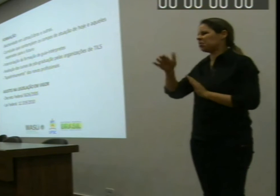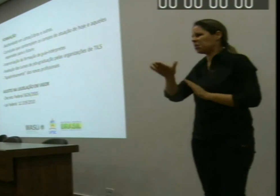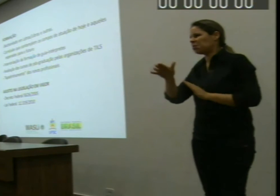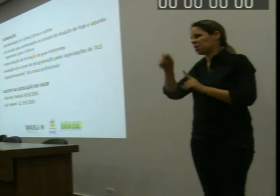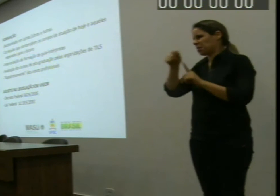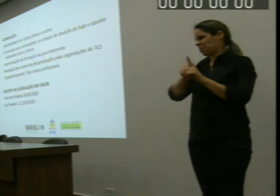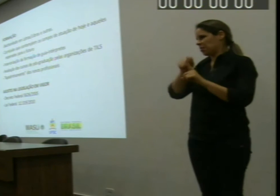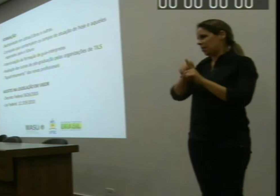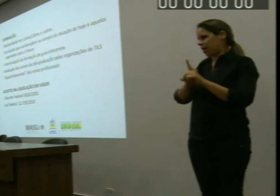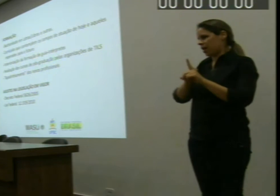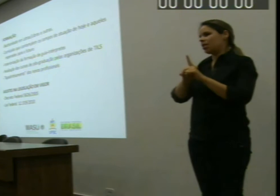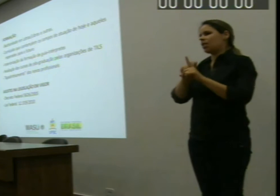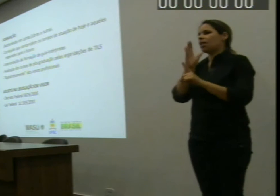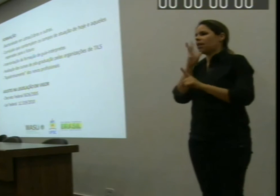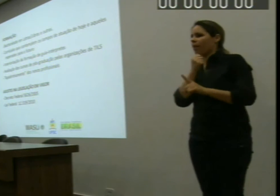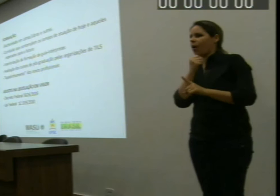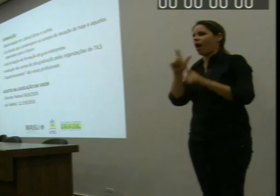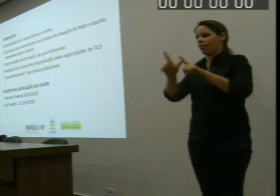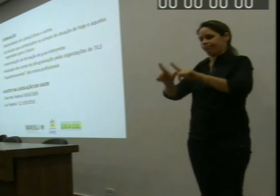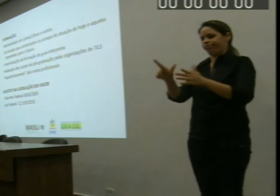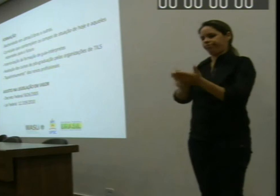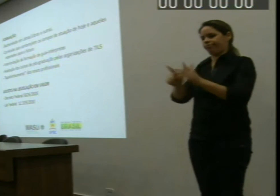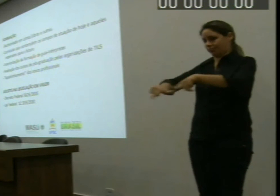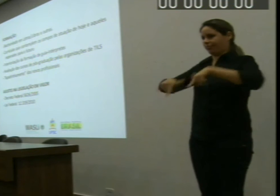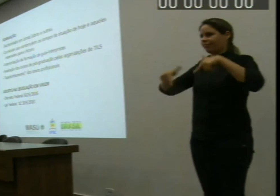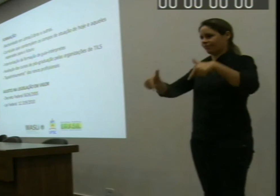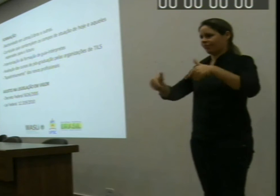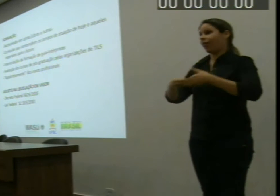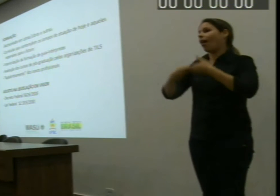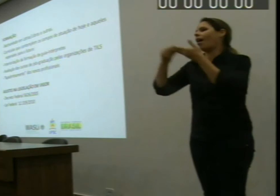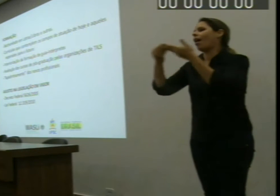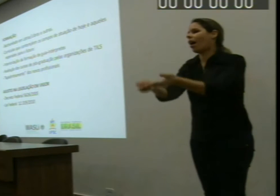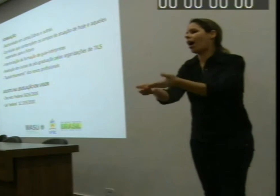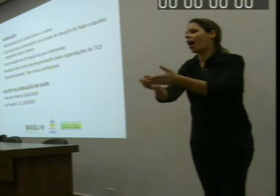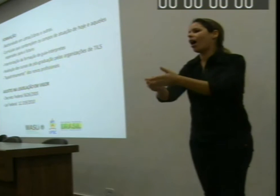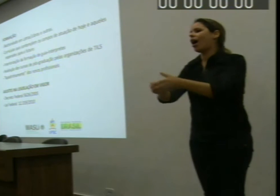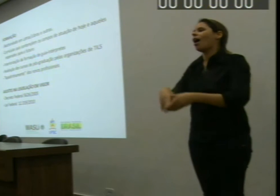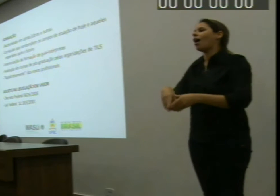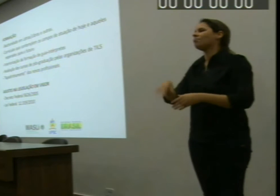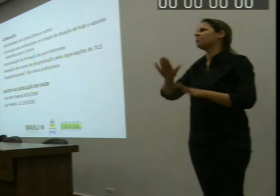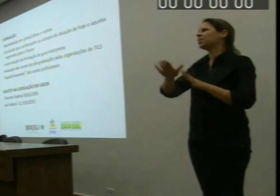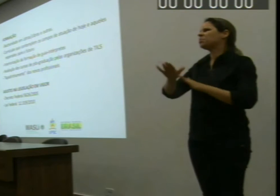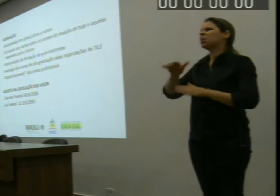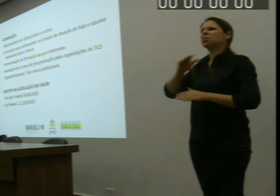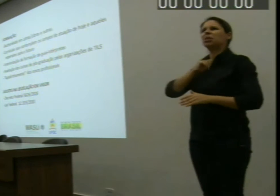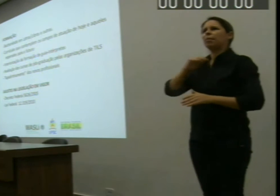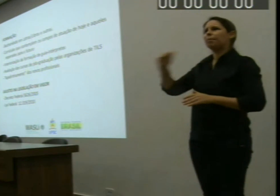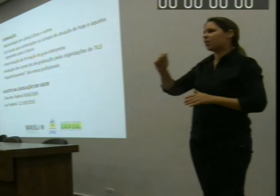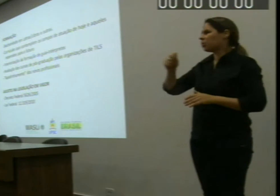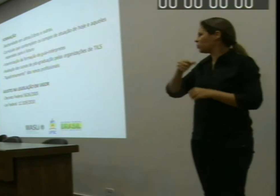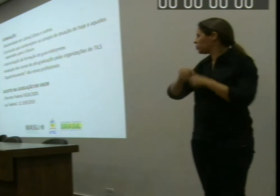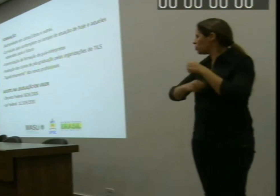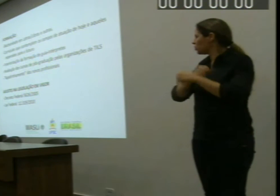o certificado quando chegar os 5 meses do certificado é abril de 2016 por